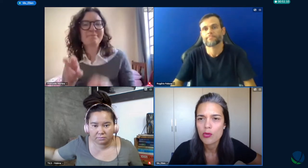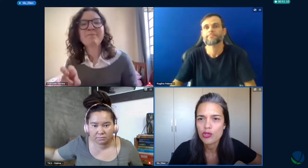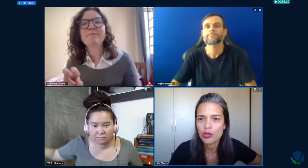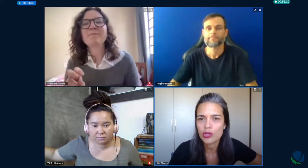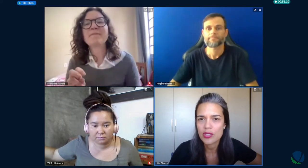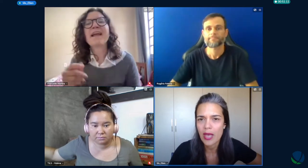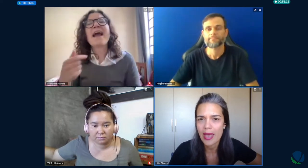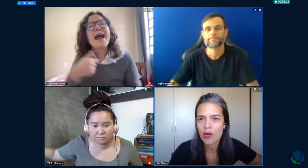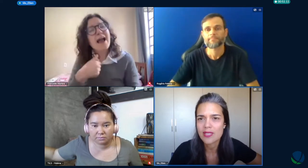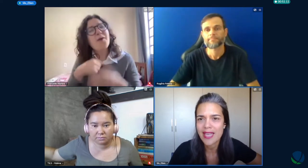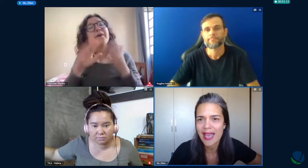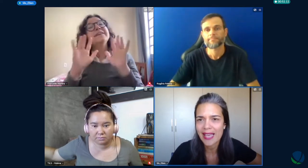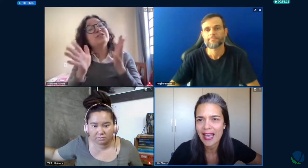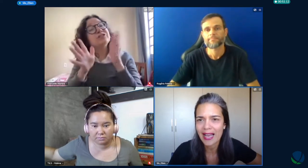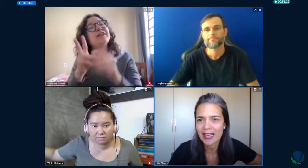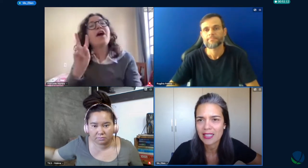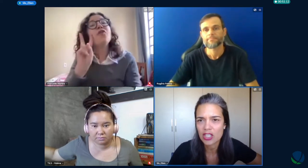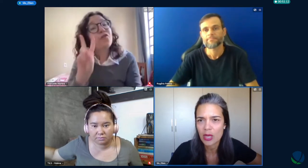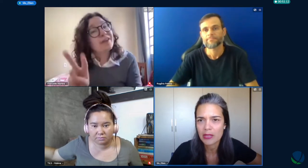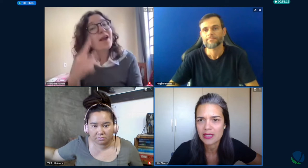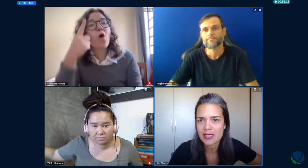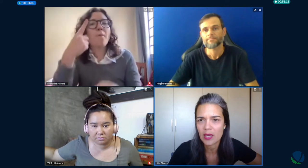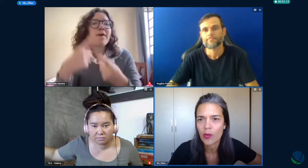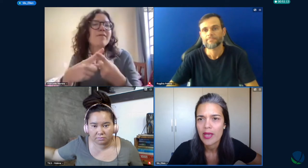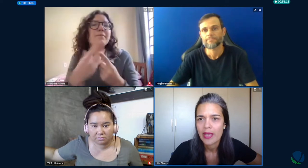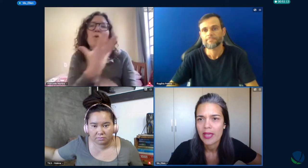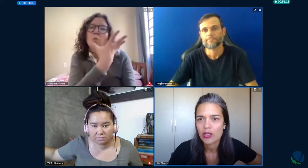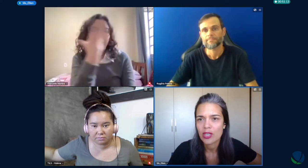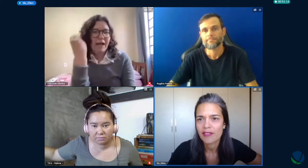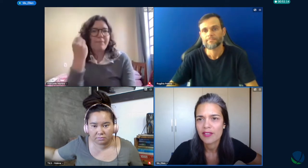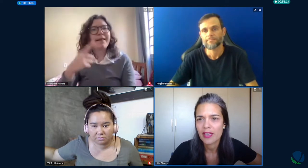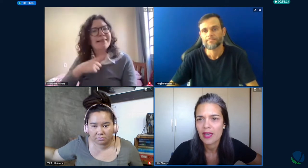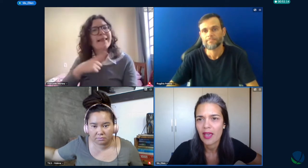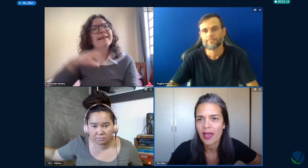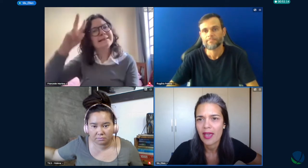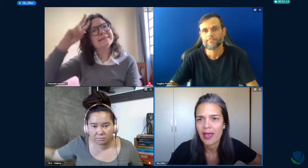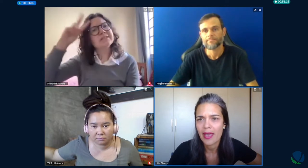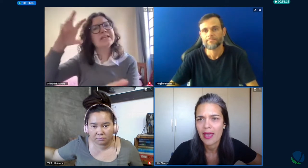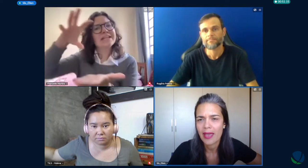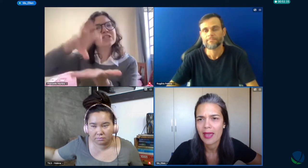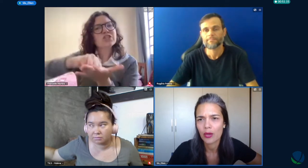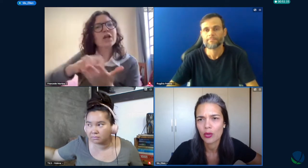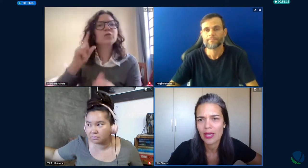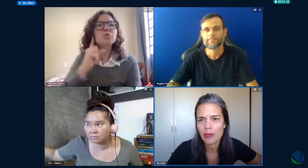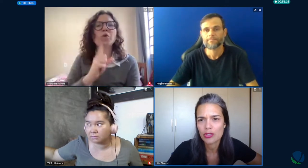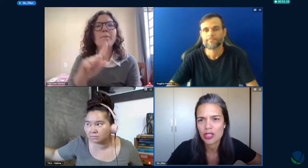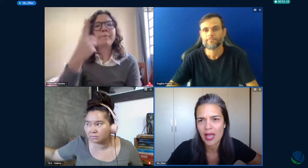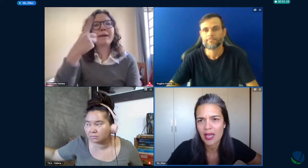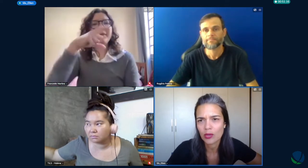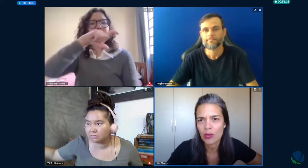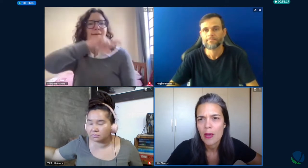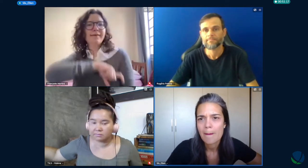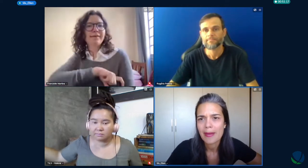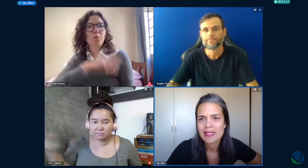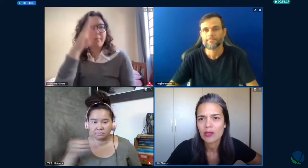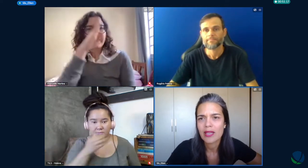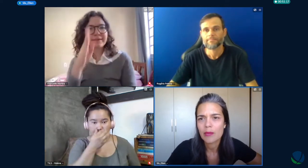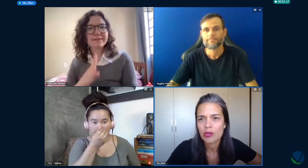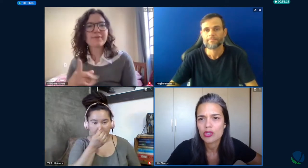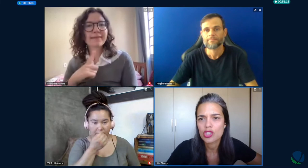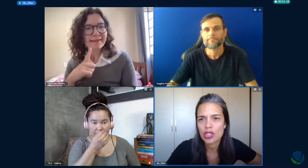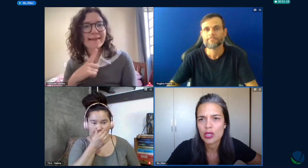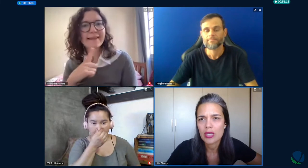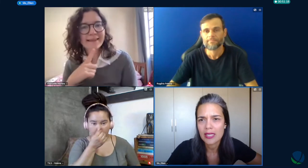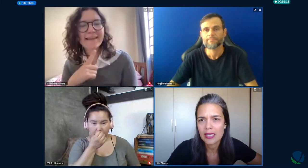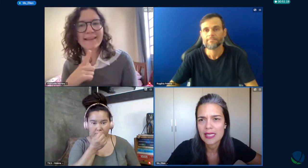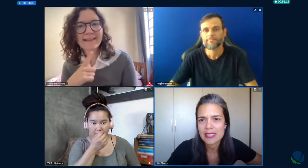Que é como os surdos conseguem a carteira de habilitação. Eu já vi, eu não lembro direito... Mas eu